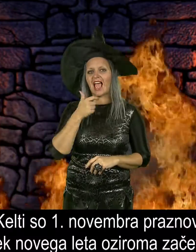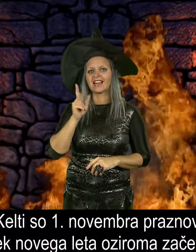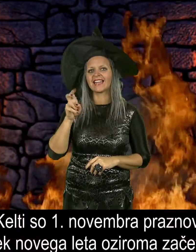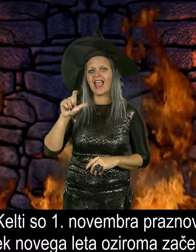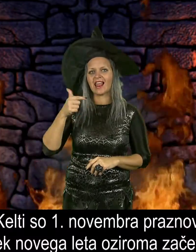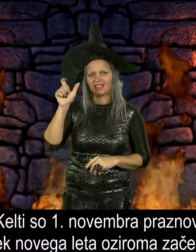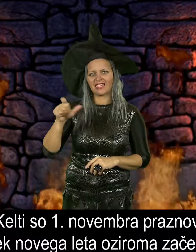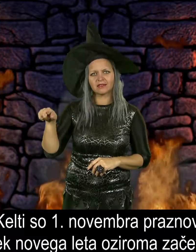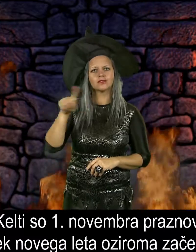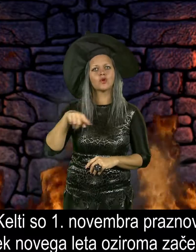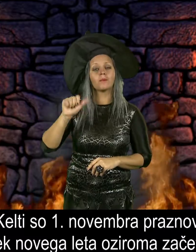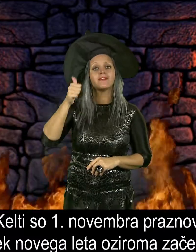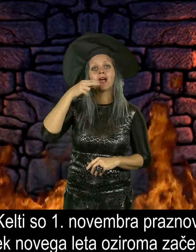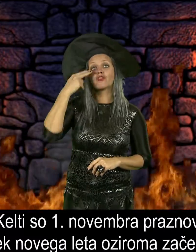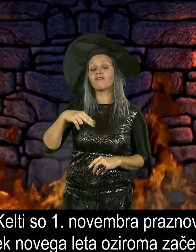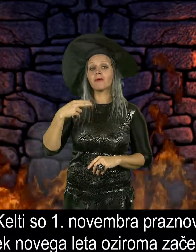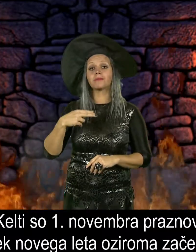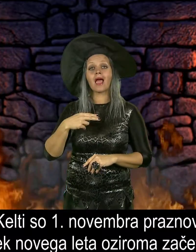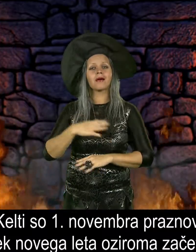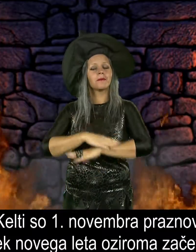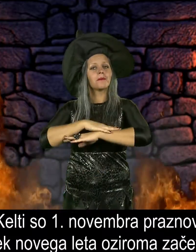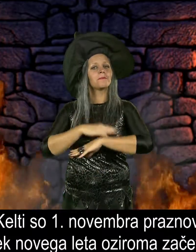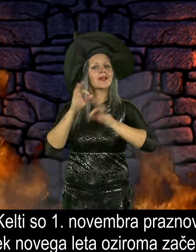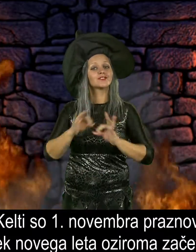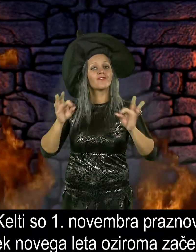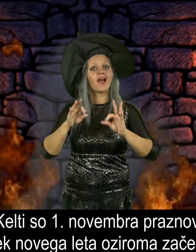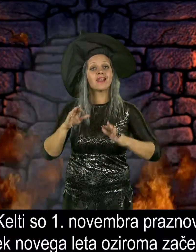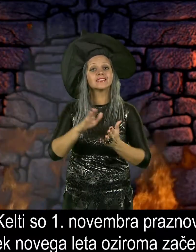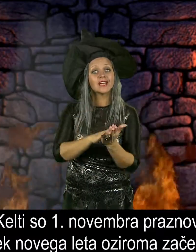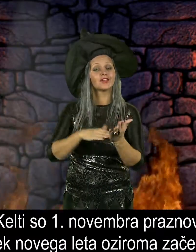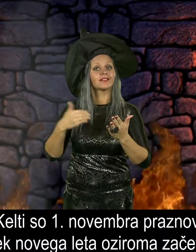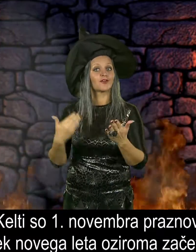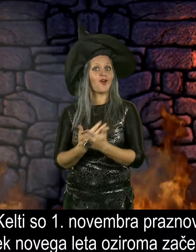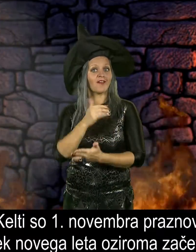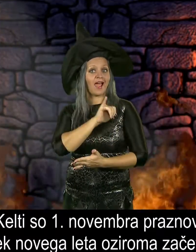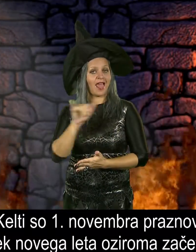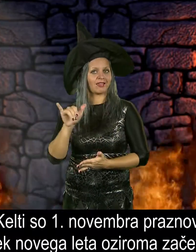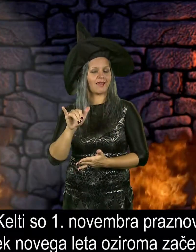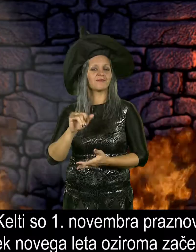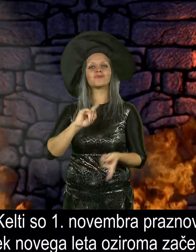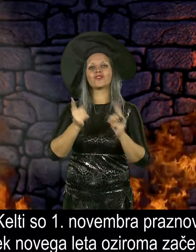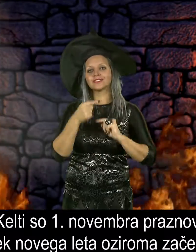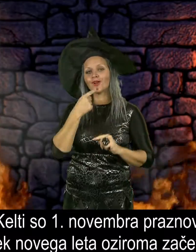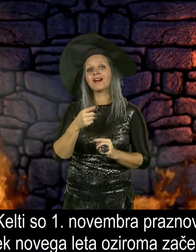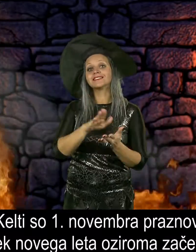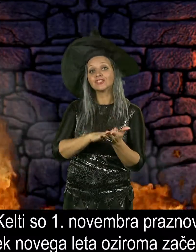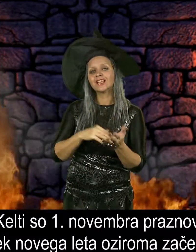Stari Kelti so 1. novembra praznovali začetek novega leta oziroma začetek zime in konec življenjskega